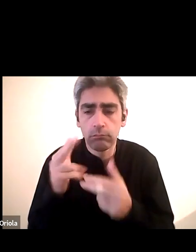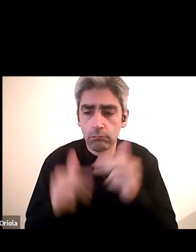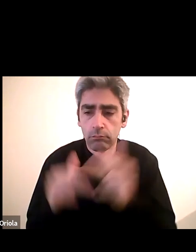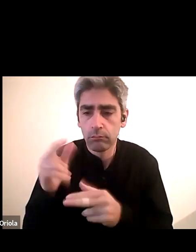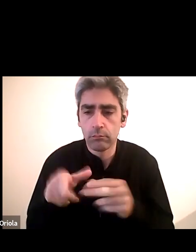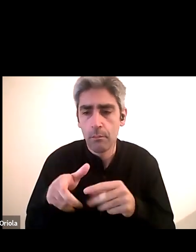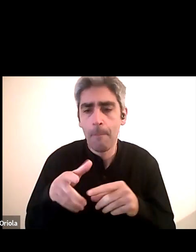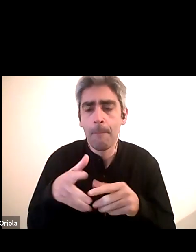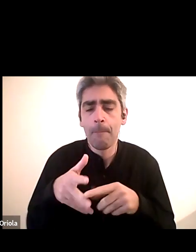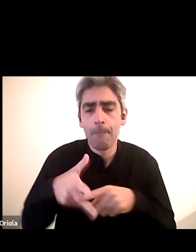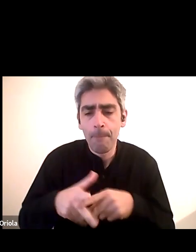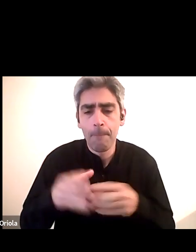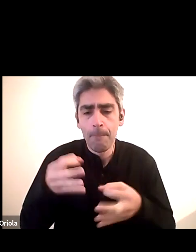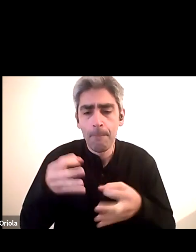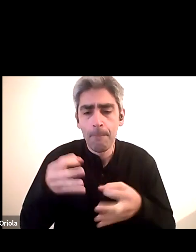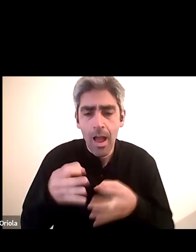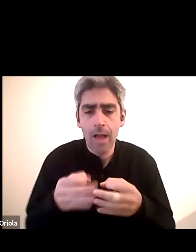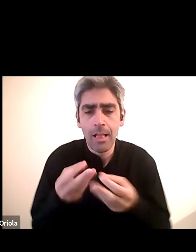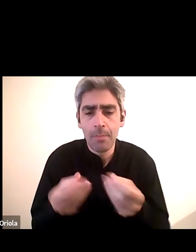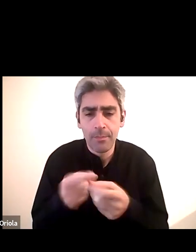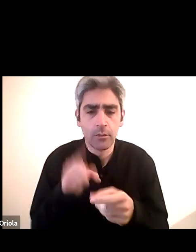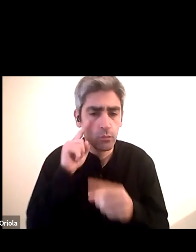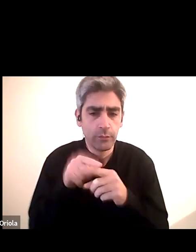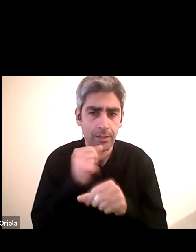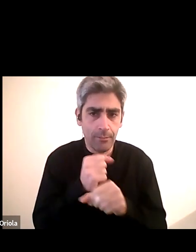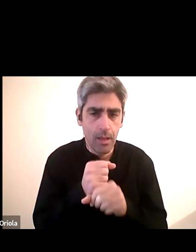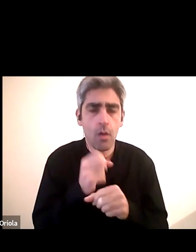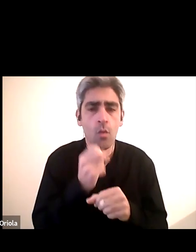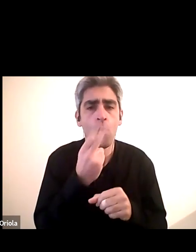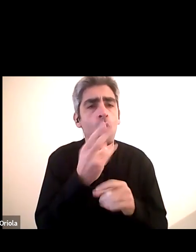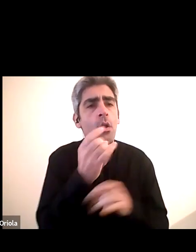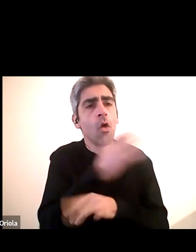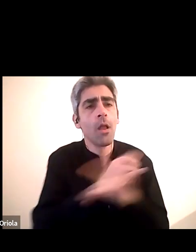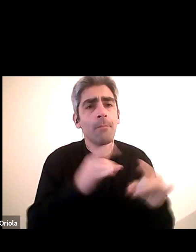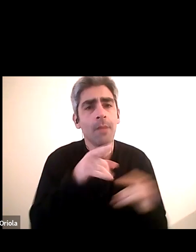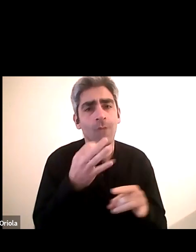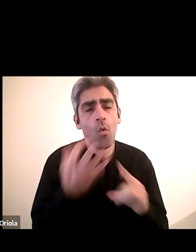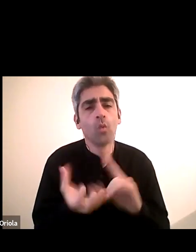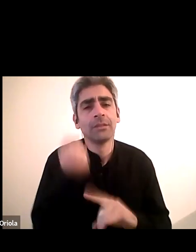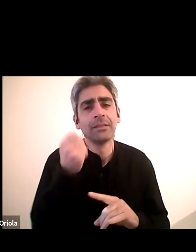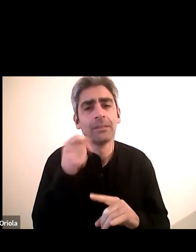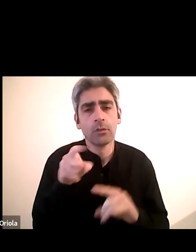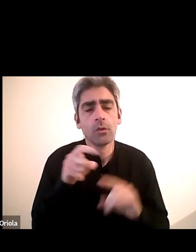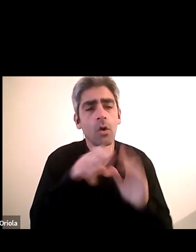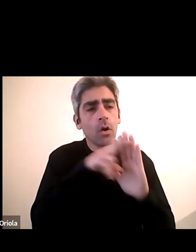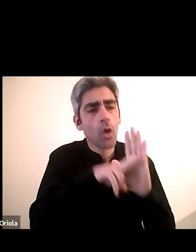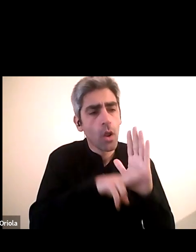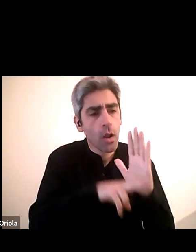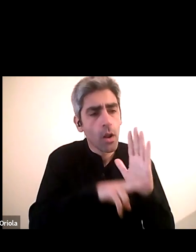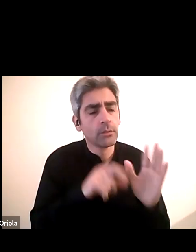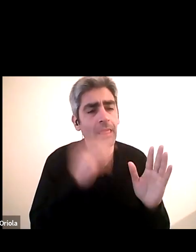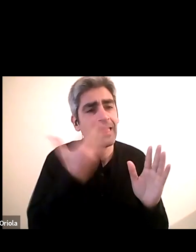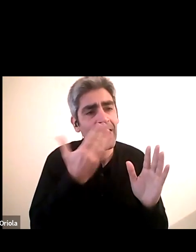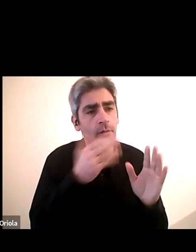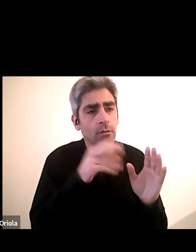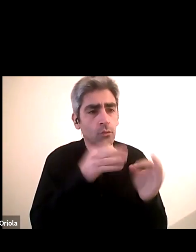trabalho. A União Europeia conseguiu um movimento notável que foi o de juntar as normas jurídicas, o direito,